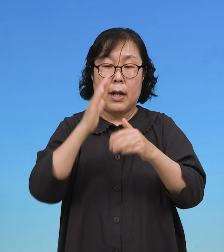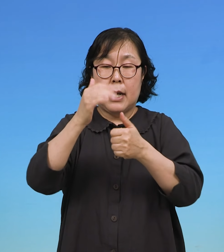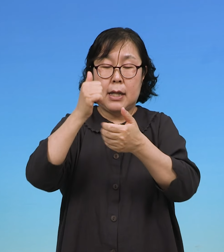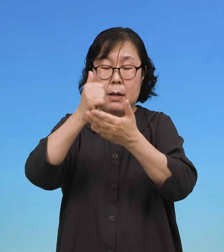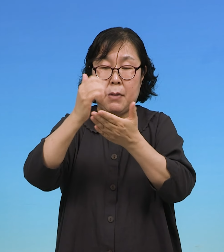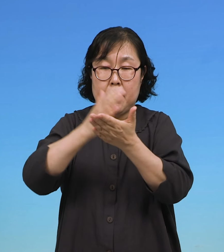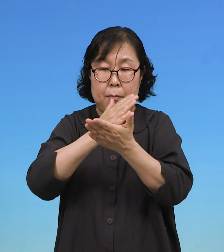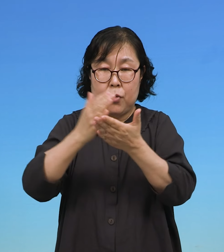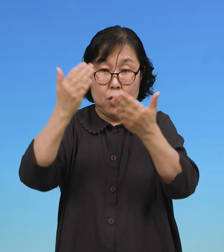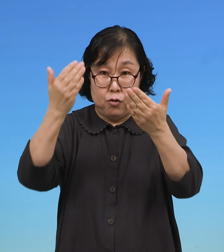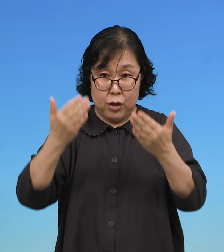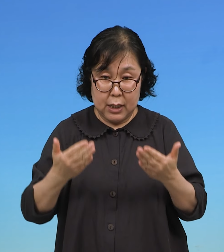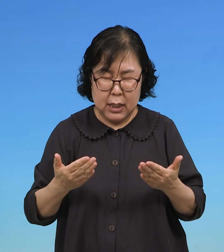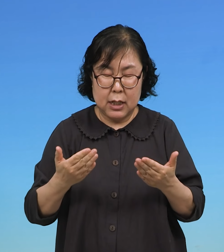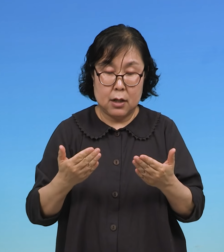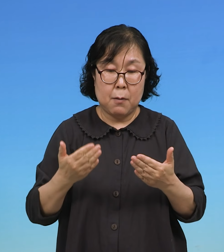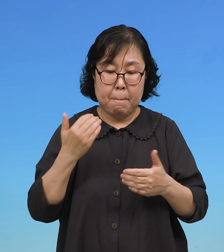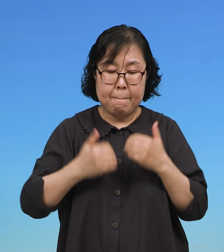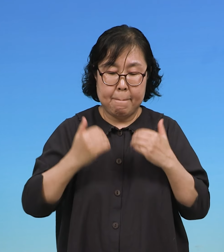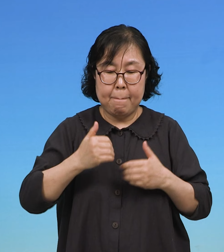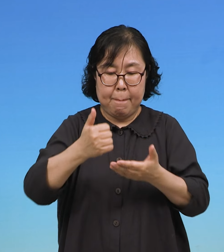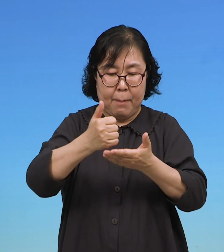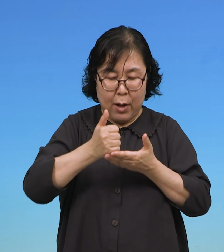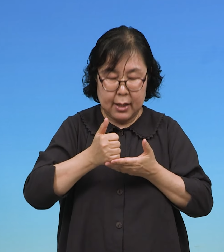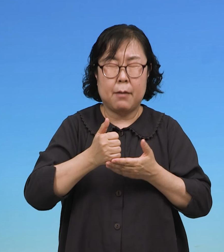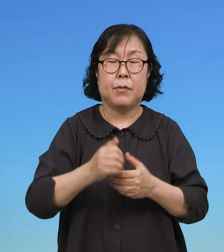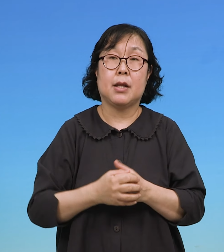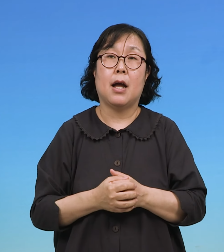주신 환대예요. 환대.